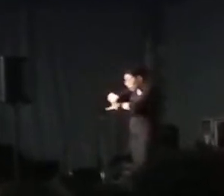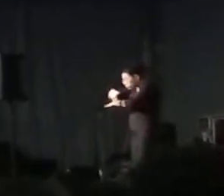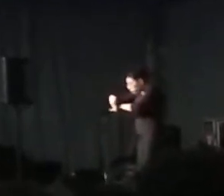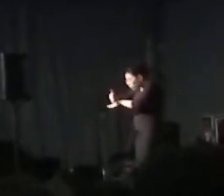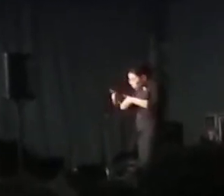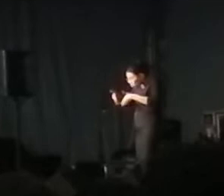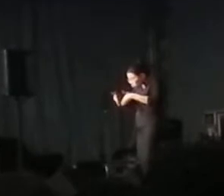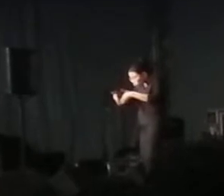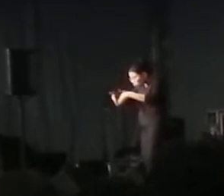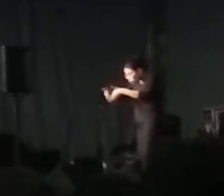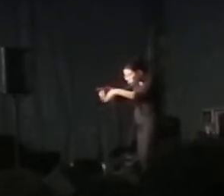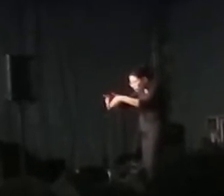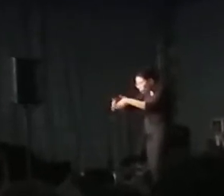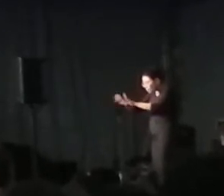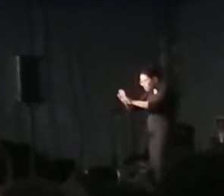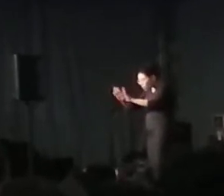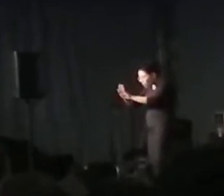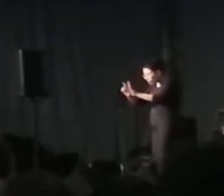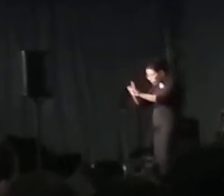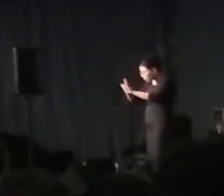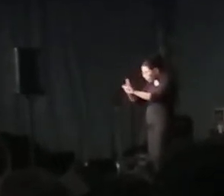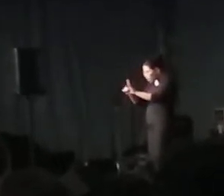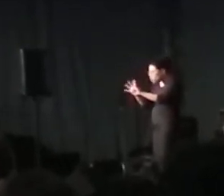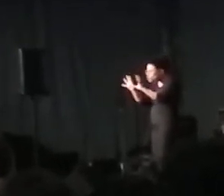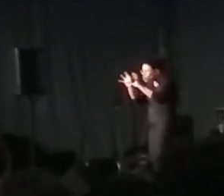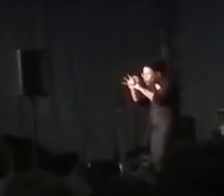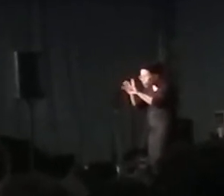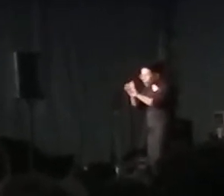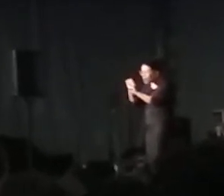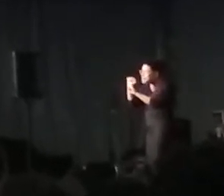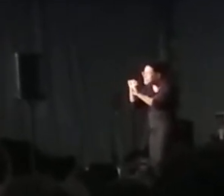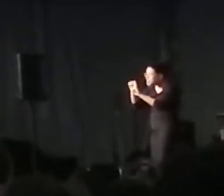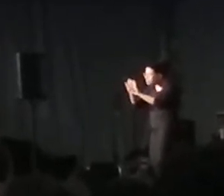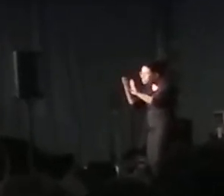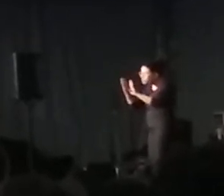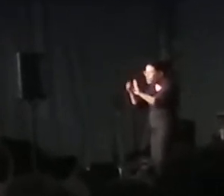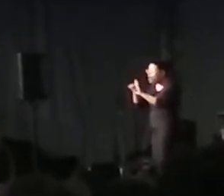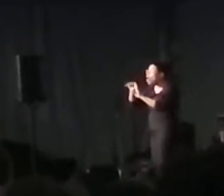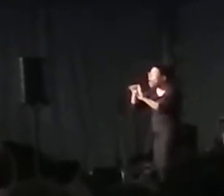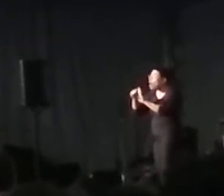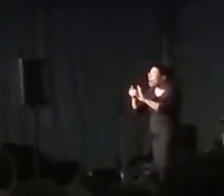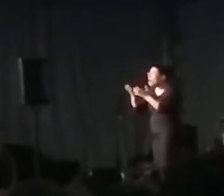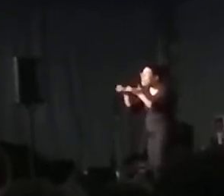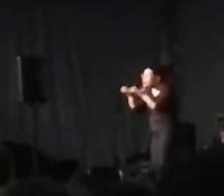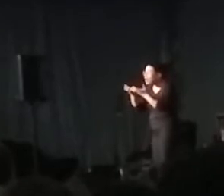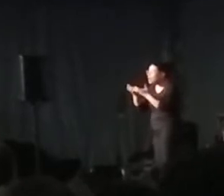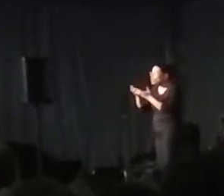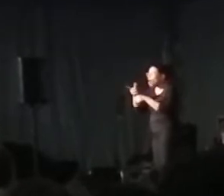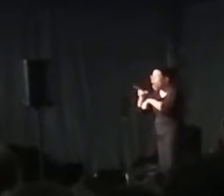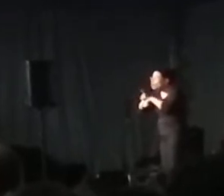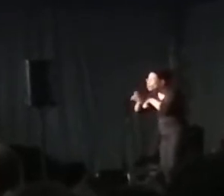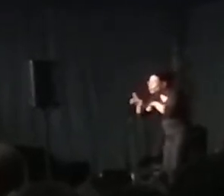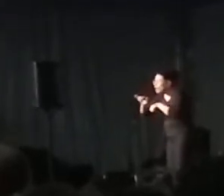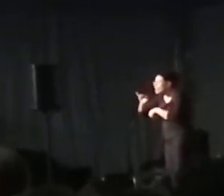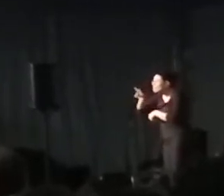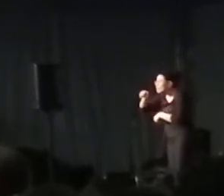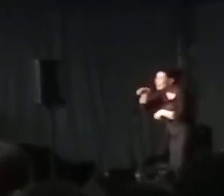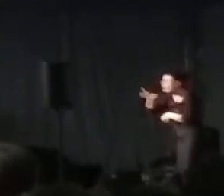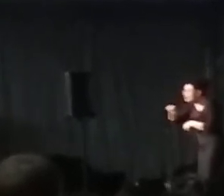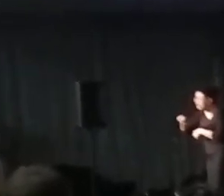porta entreaberta. Tinha uma senhora lá, eu bati e falei, por favor, a doutora Ivana? Ela falou assim, o que você quer com a doutora